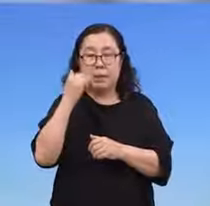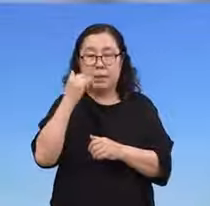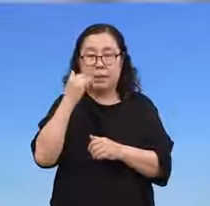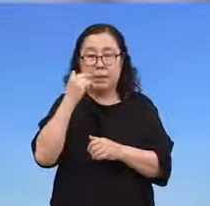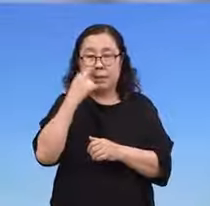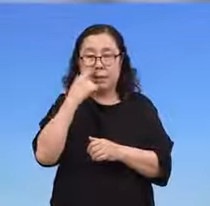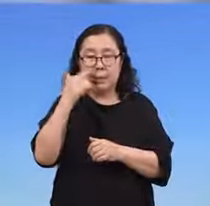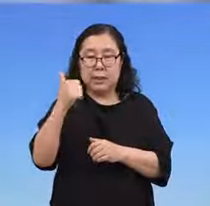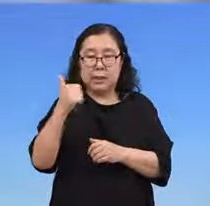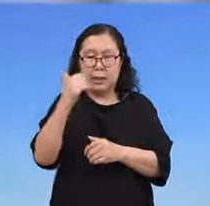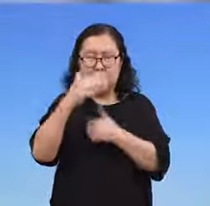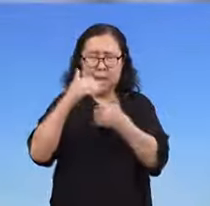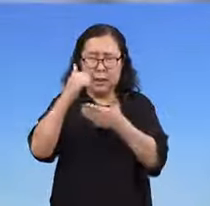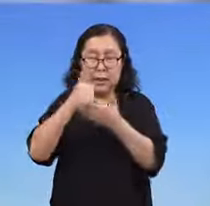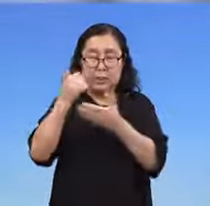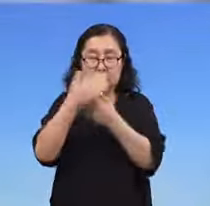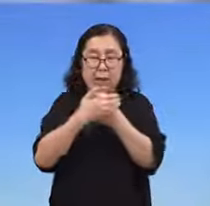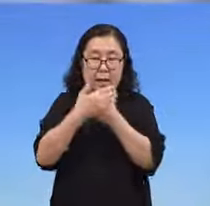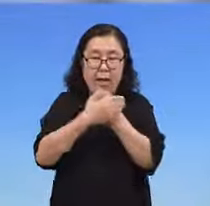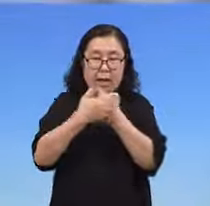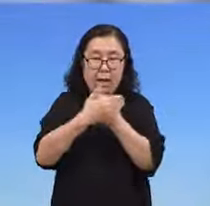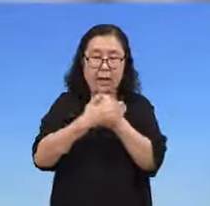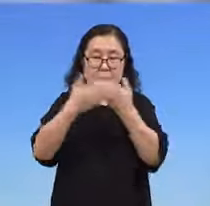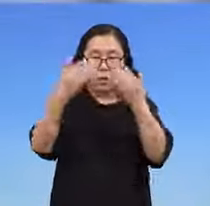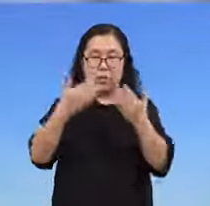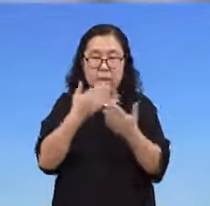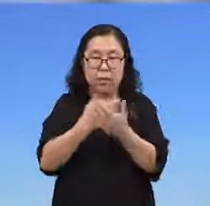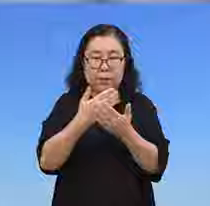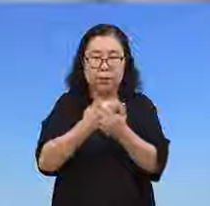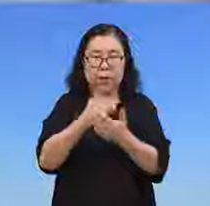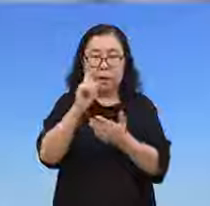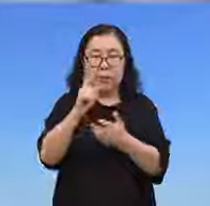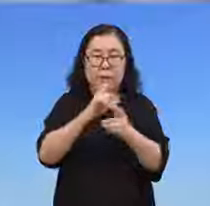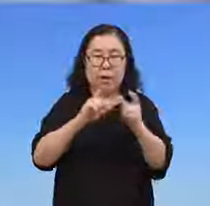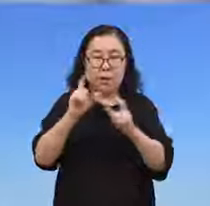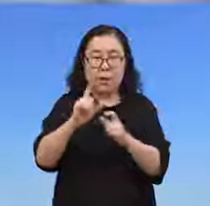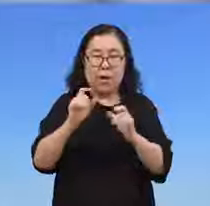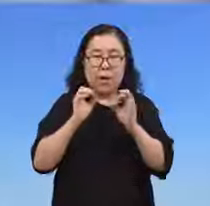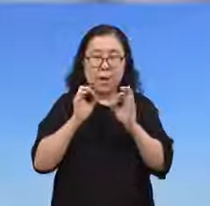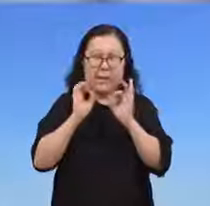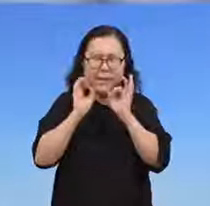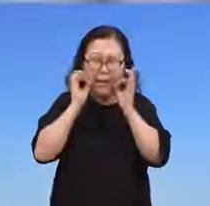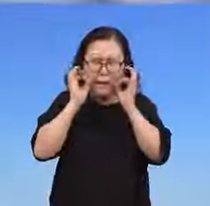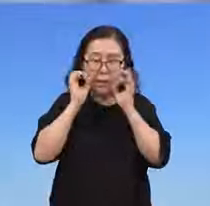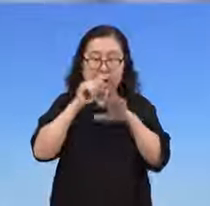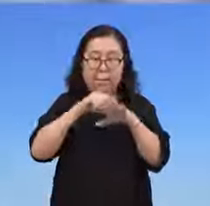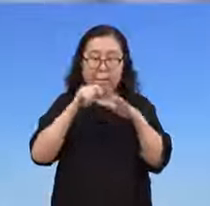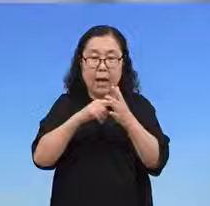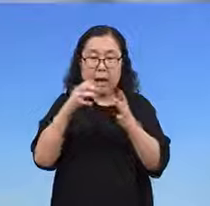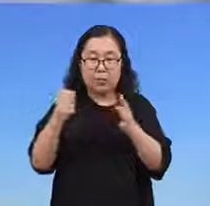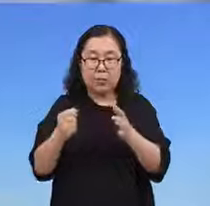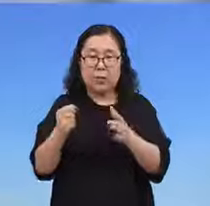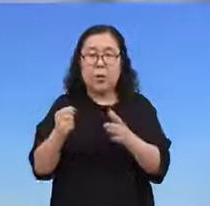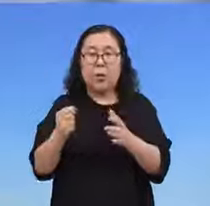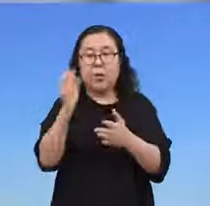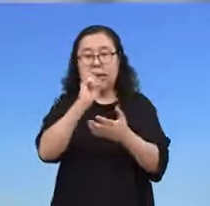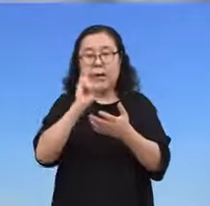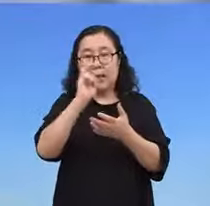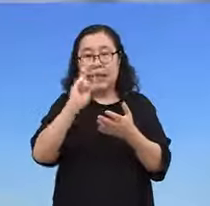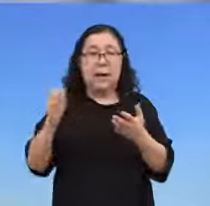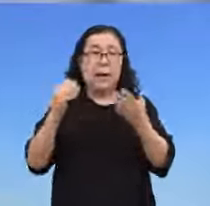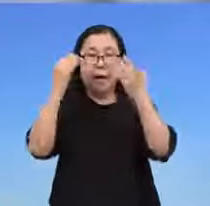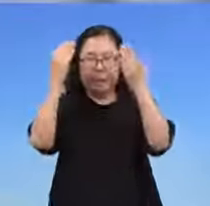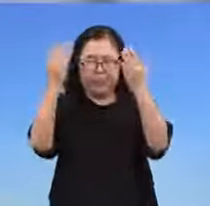공급이 일어나게 하여 주시옵소서. 이런 마음의 소원을 가지고 우리 한 번 더 절실한 마음으로 이렇게 노래합니다.